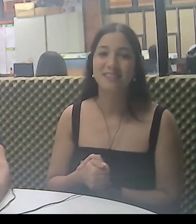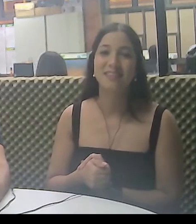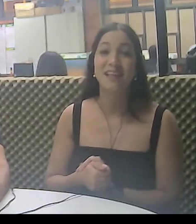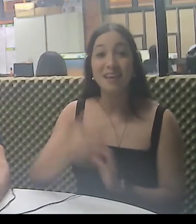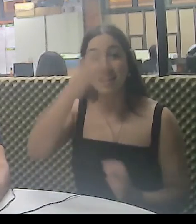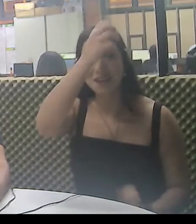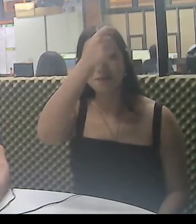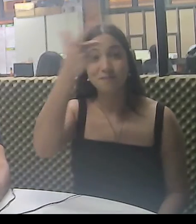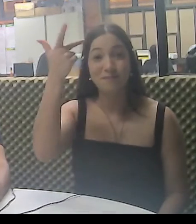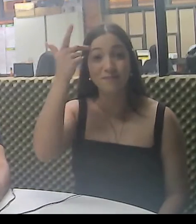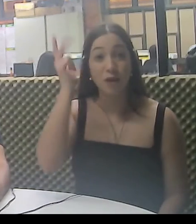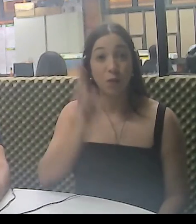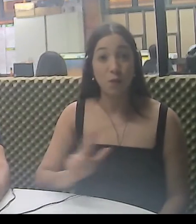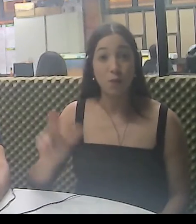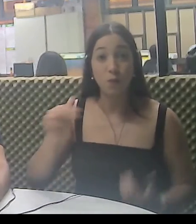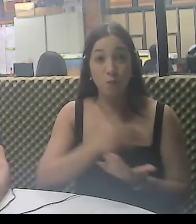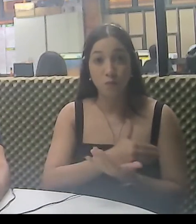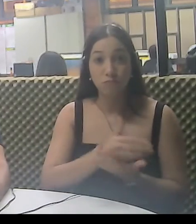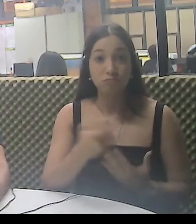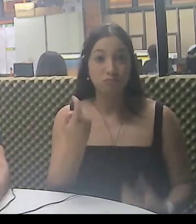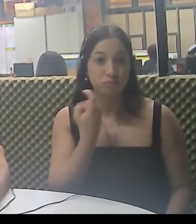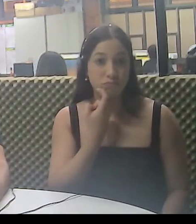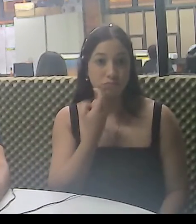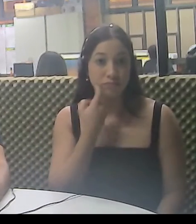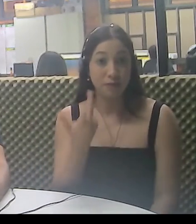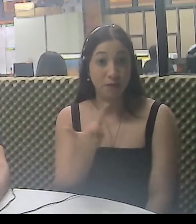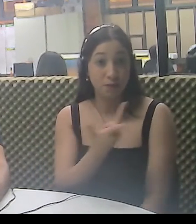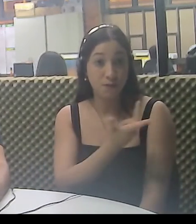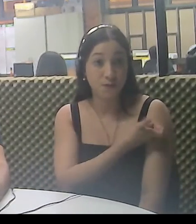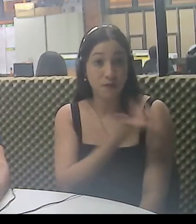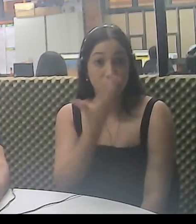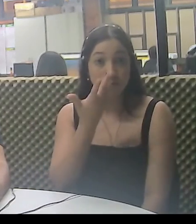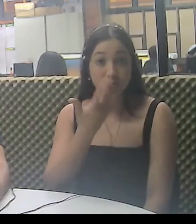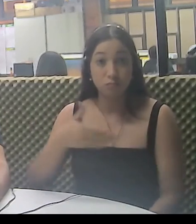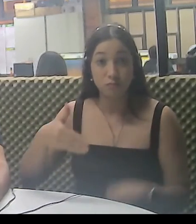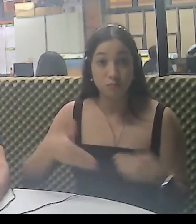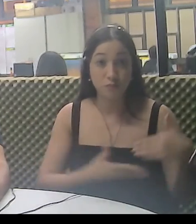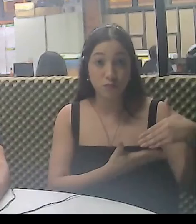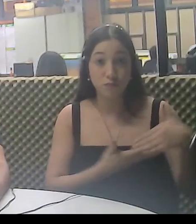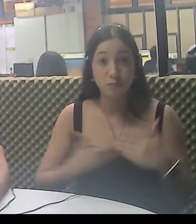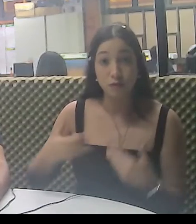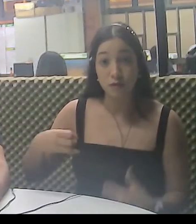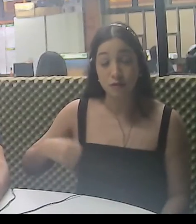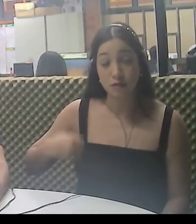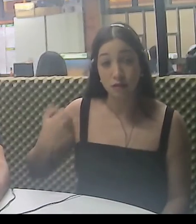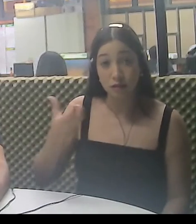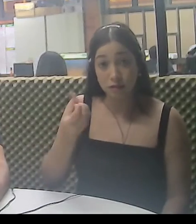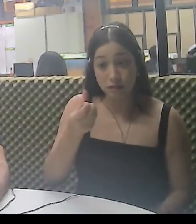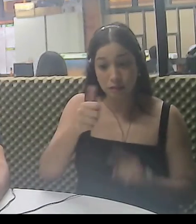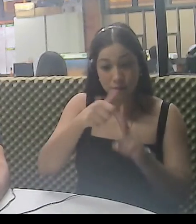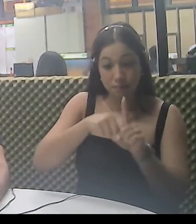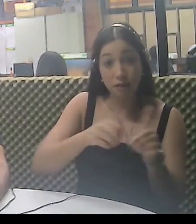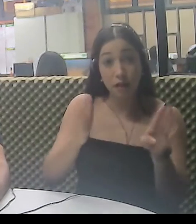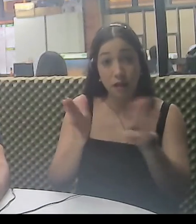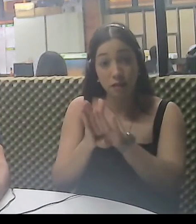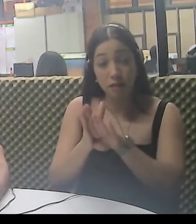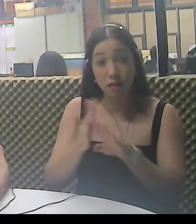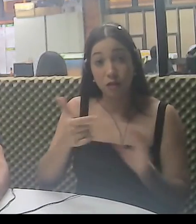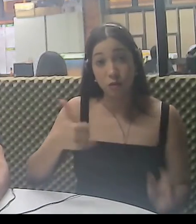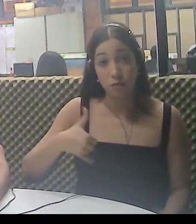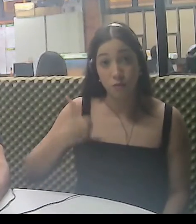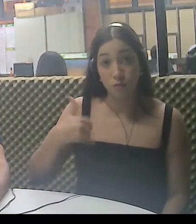A Prefeitura de Uberlândia iniciou nesta sexta-feira a vacinação de crianças de 6 meses a 2 anos de idade contra